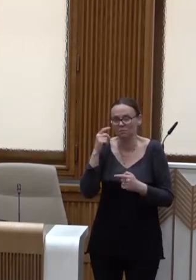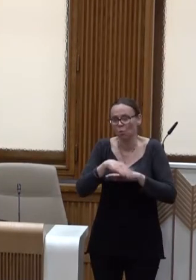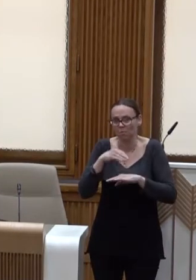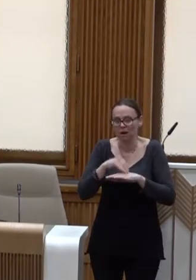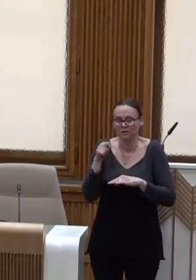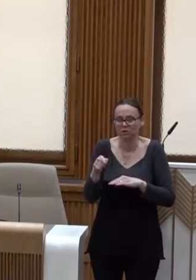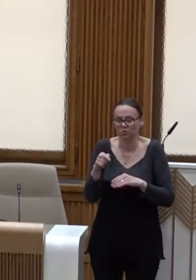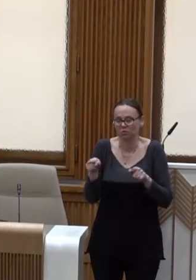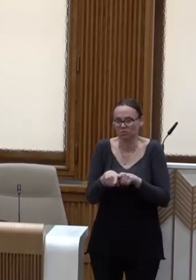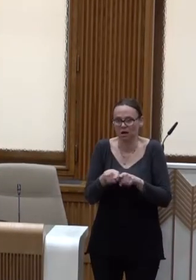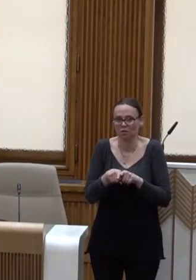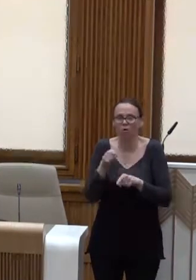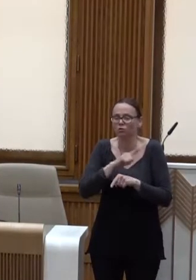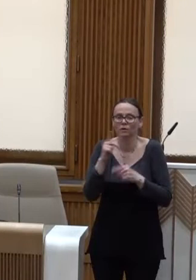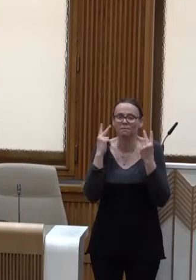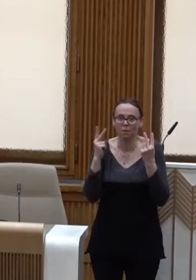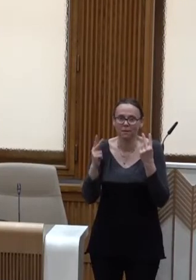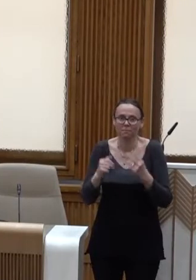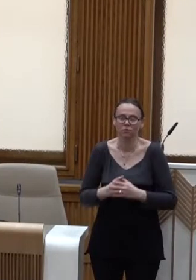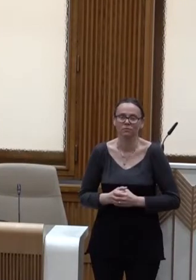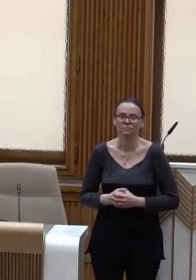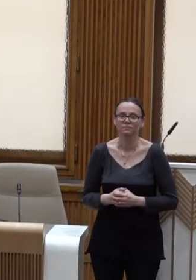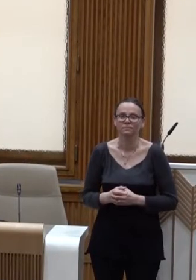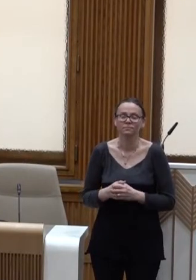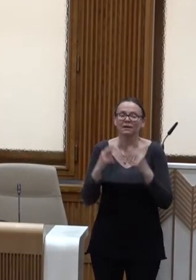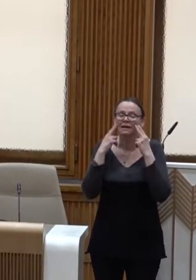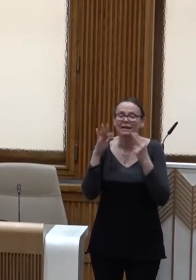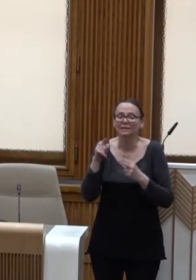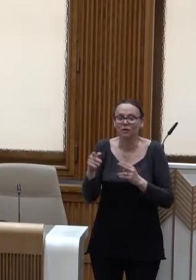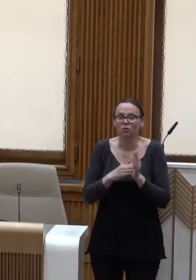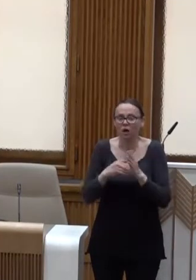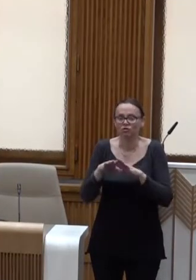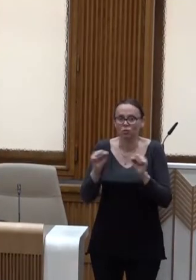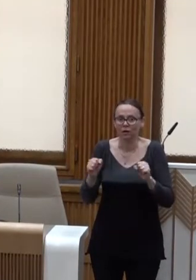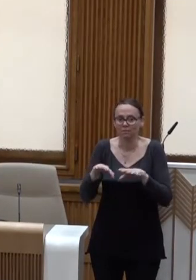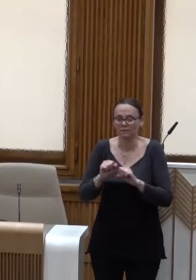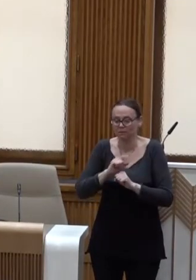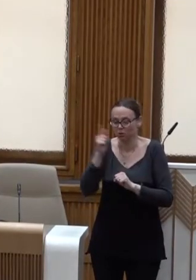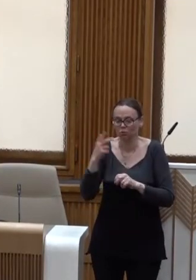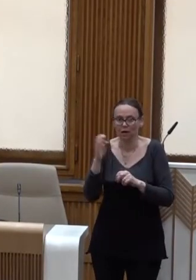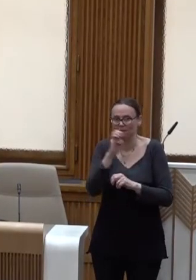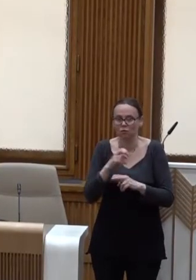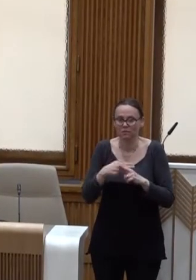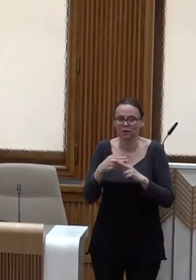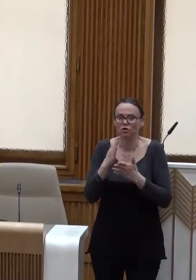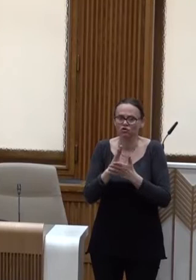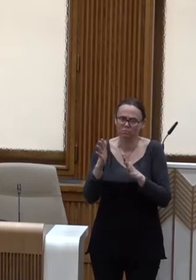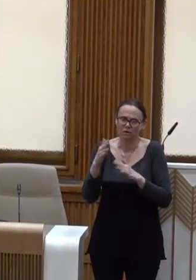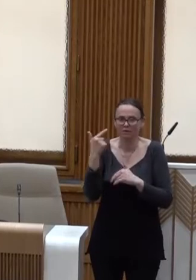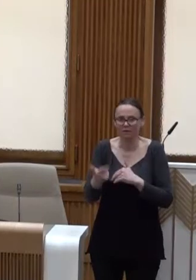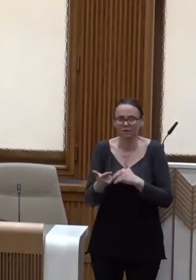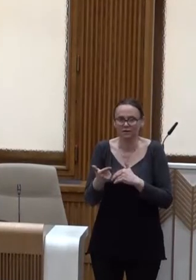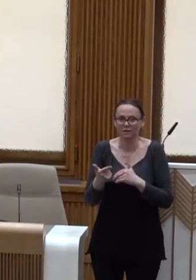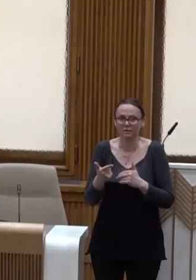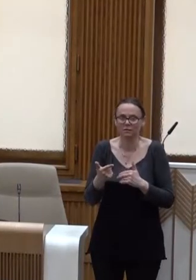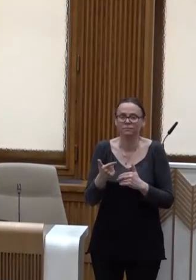je to popolnoma enako in to ni pomembno. Glede na to, kakšne ukrepe sprejemajo druge evropske države, mislim, da jih je že okrog 20,